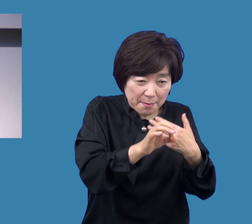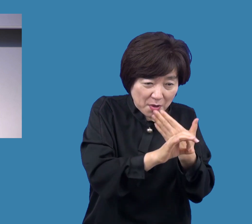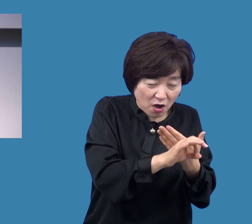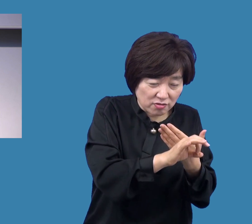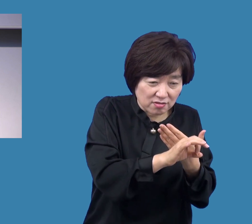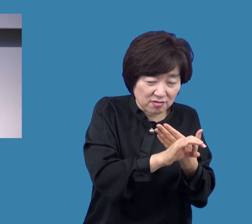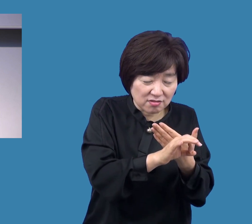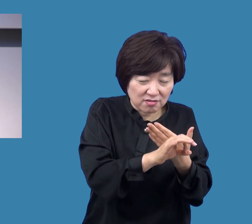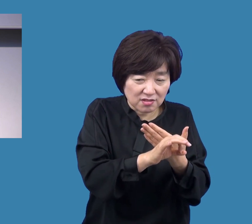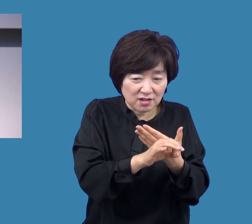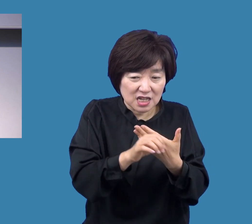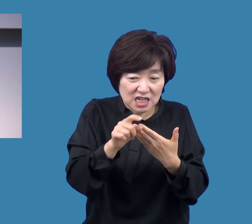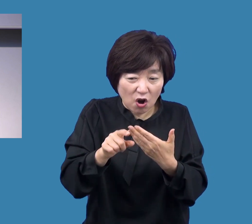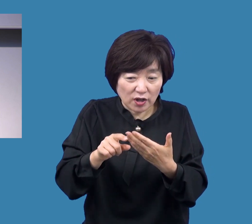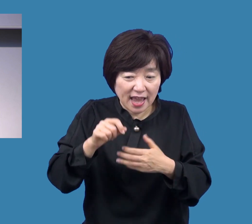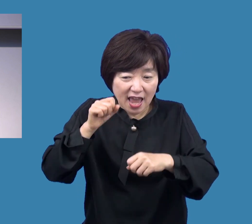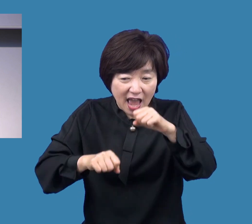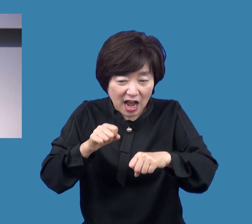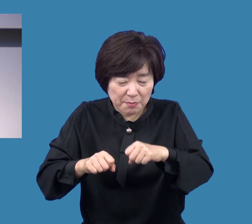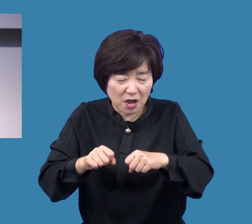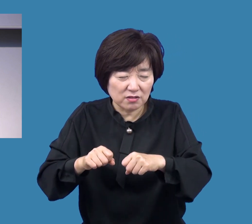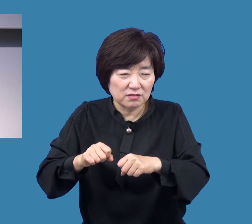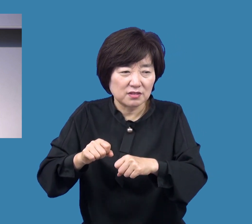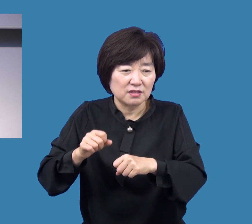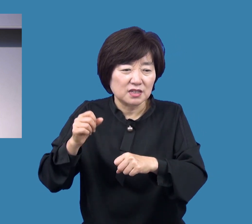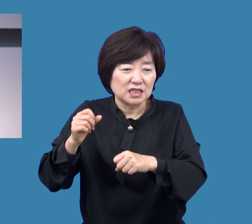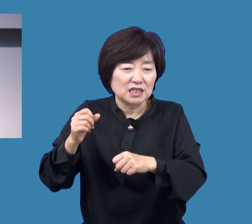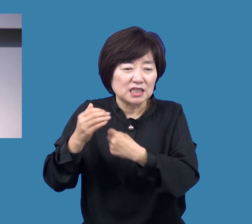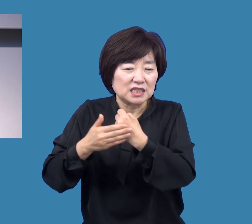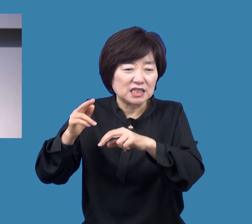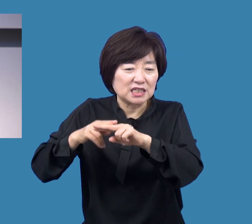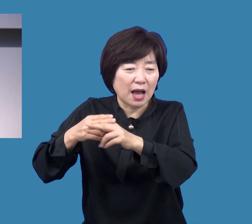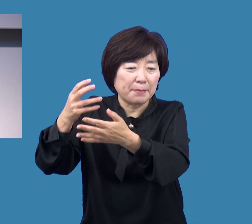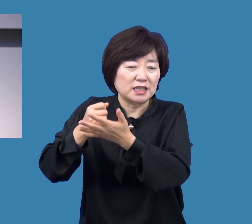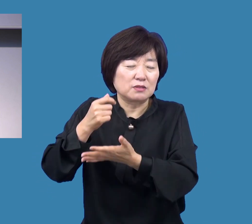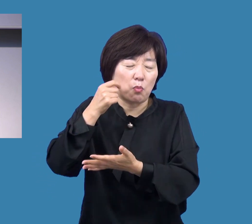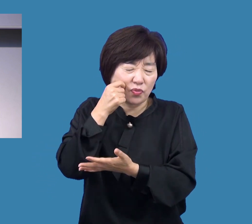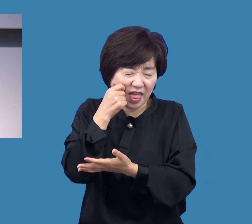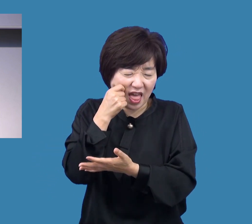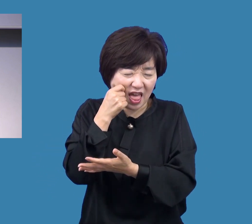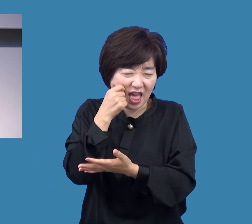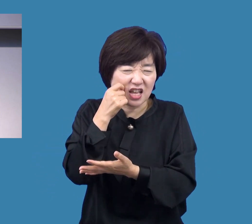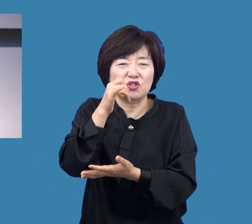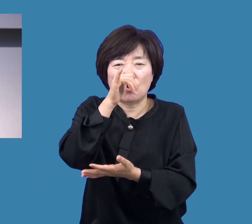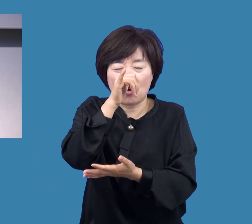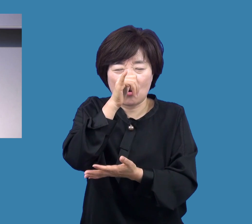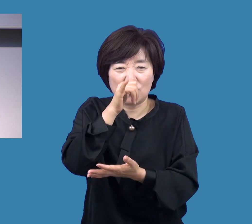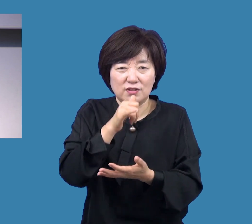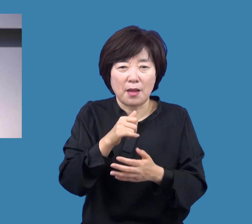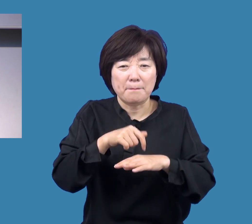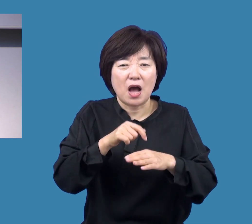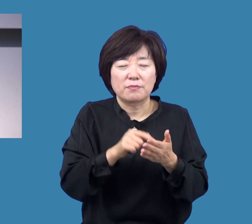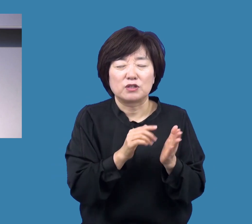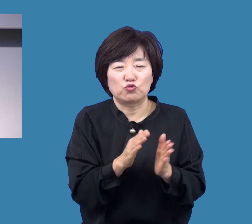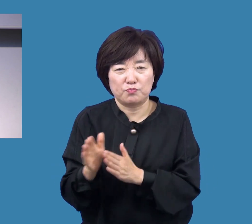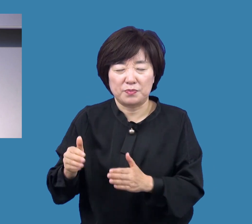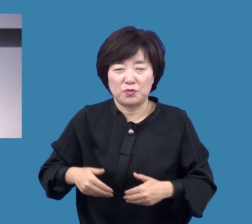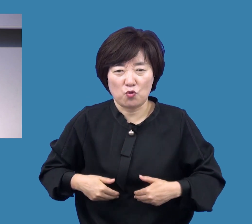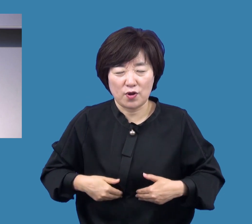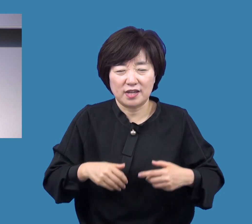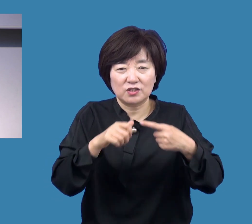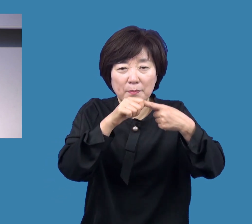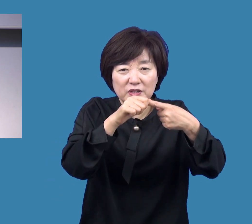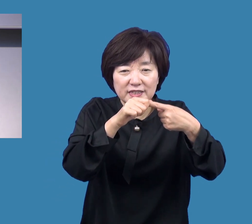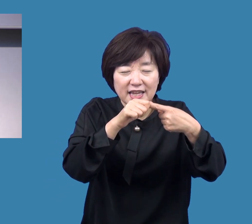하면 못 받아, 이거는 있어. 마음이 잘 준비가 돼 있어야 은사를 받을 수 있어요. 첫 번째는 무슨 마음이